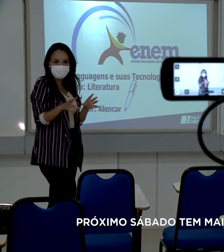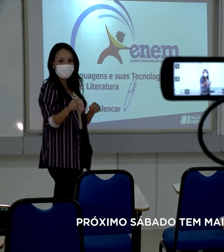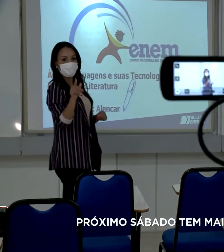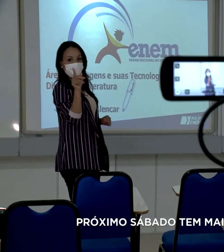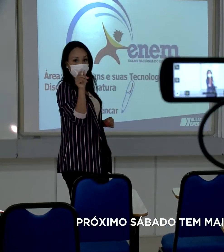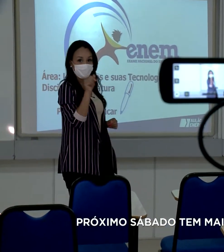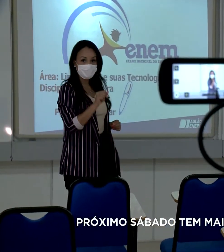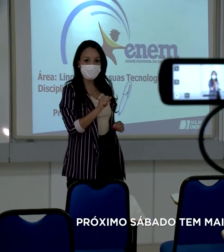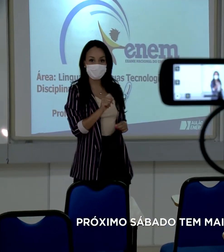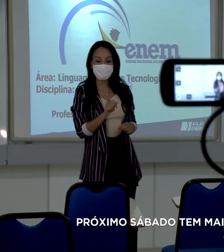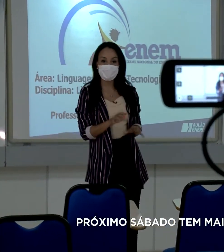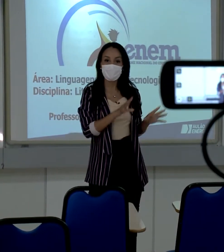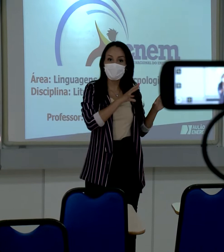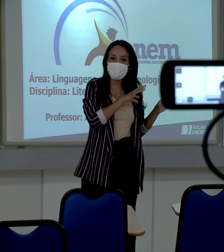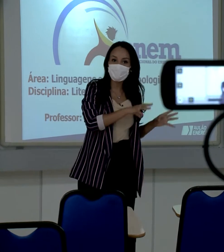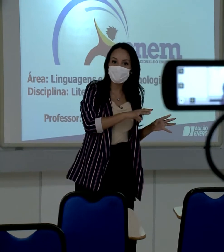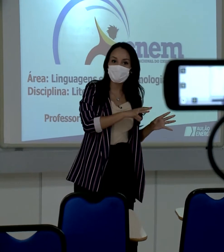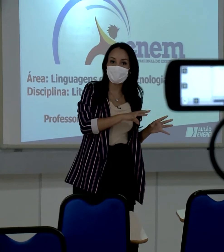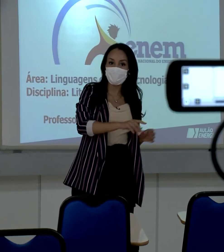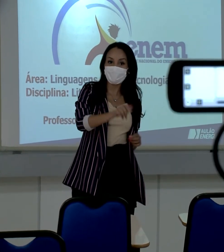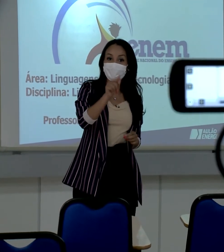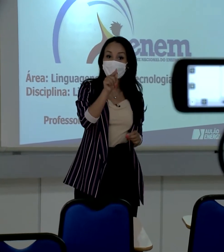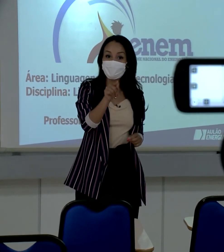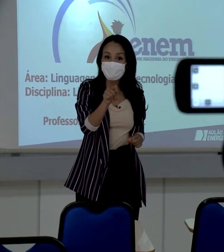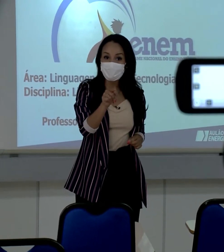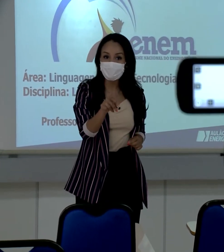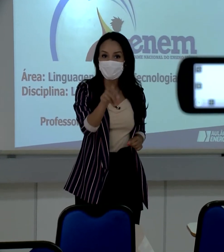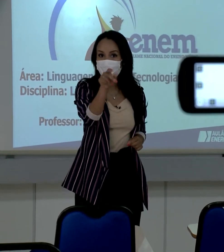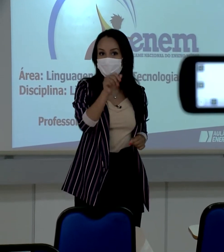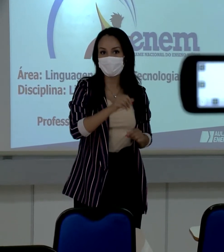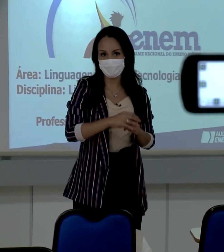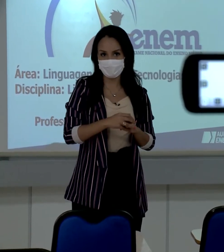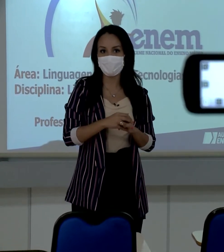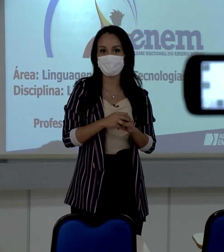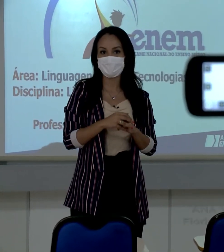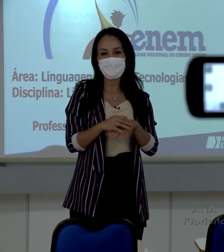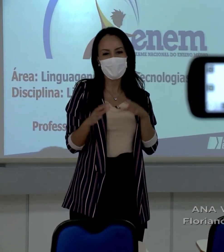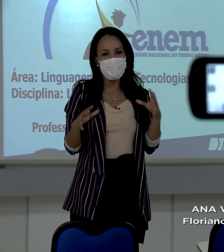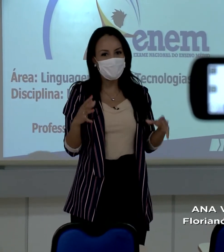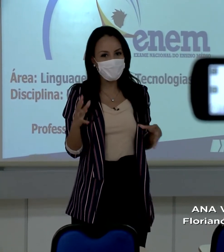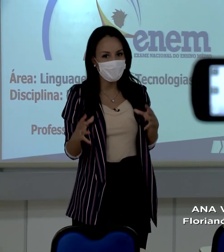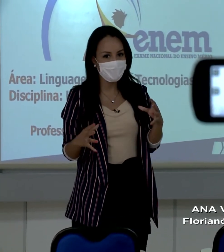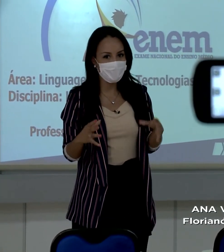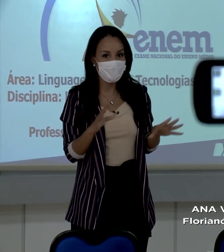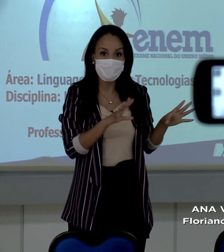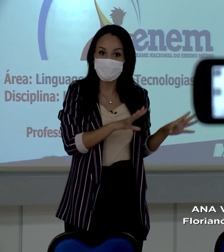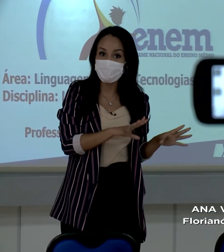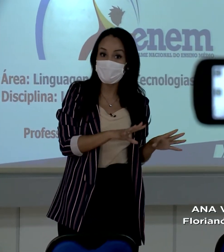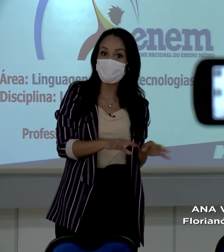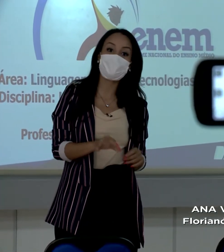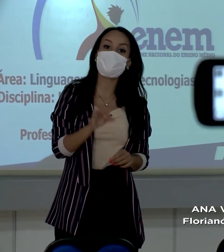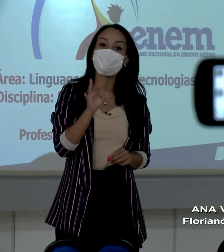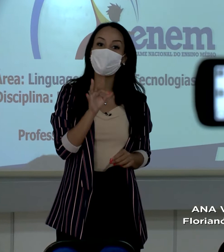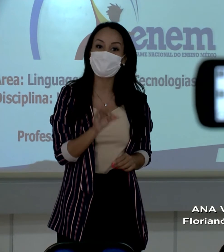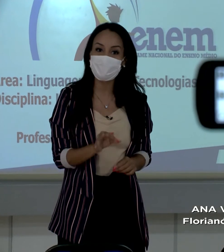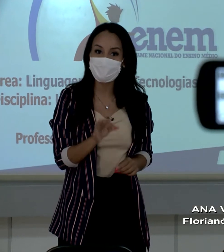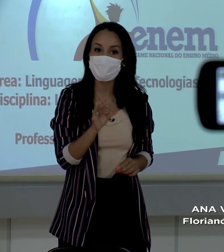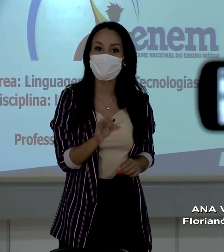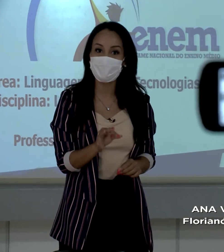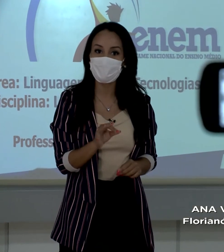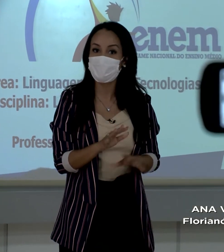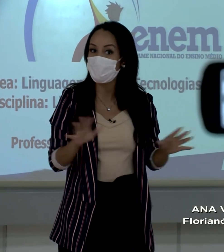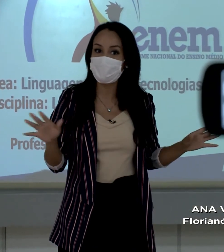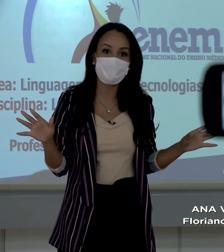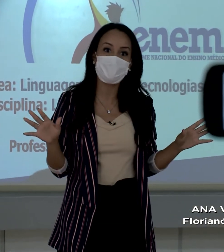sentado em sala de aula porque o negócio vai ser assim professor a câmera e você está em casa um pouco diferente sim mas a